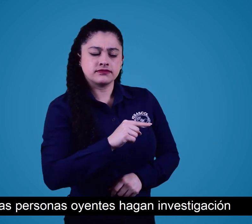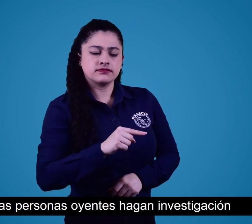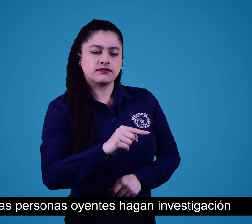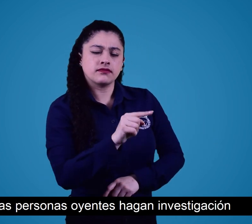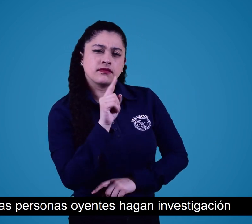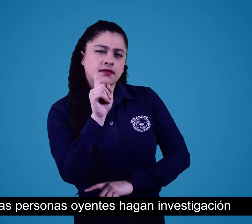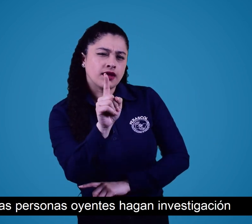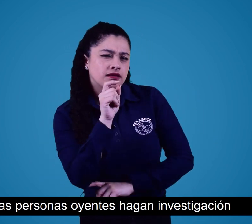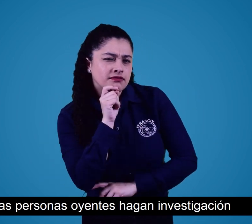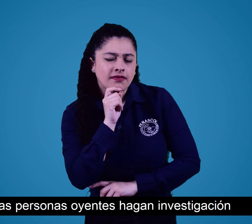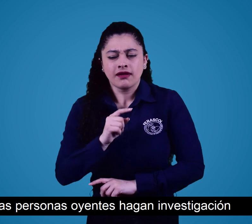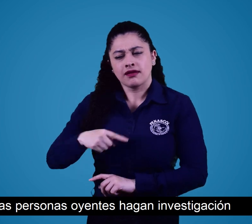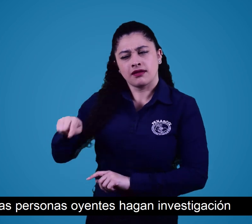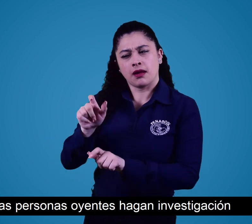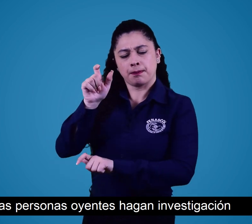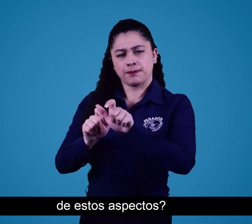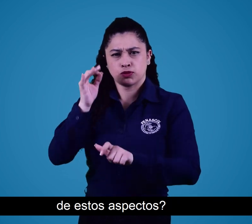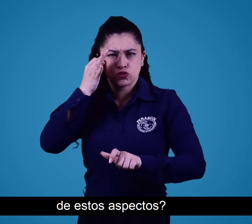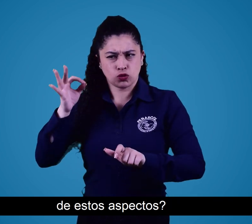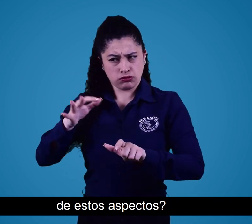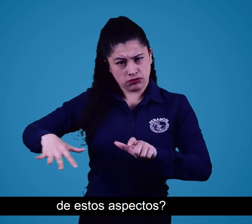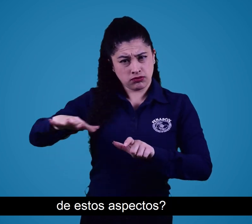personas oyentes hagan investigación de estos aspectos?